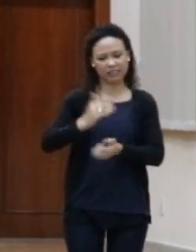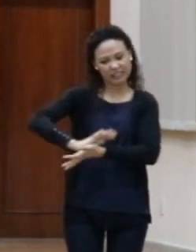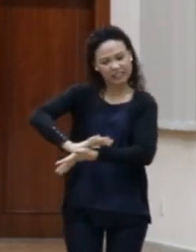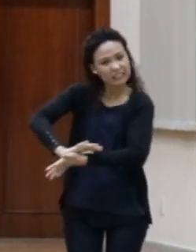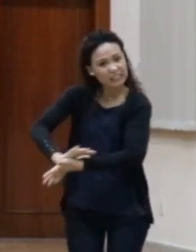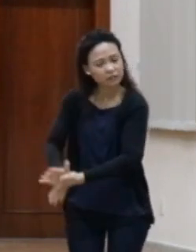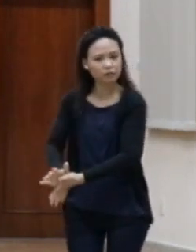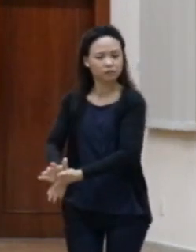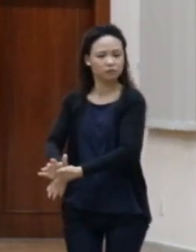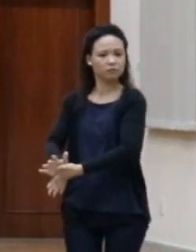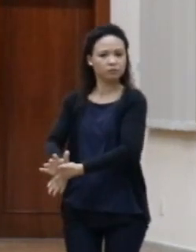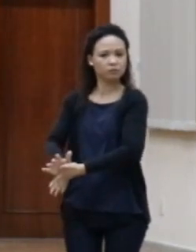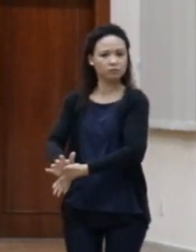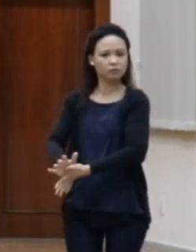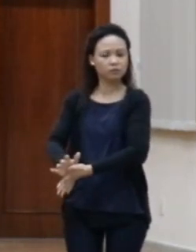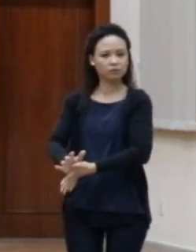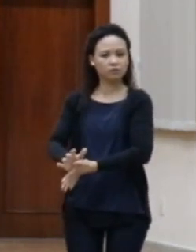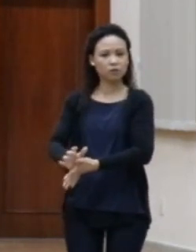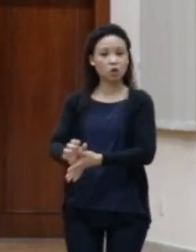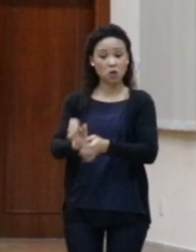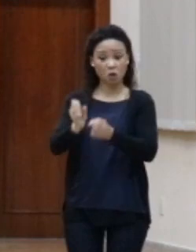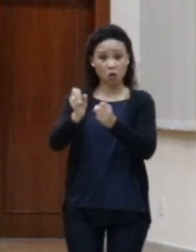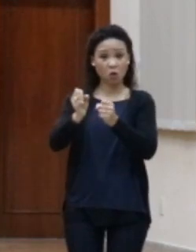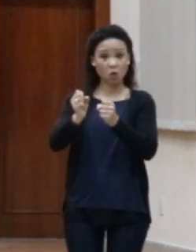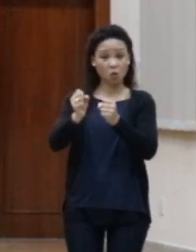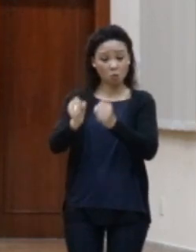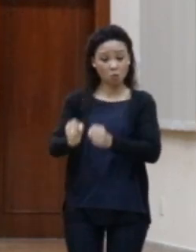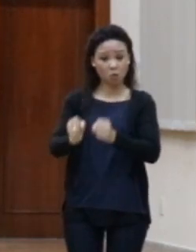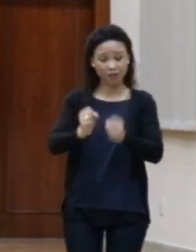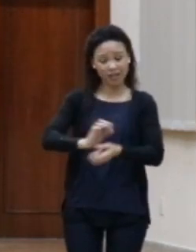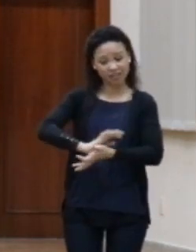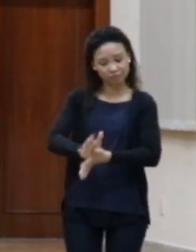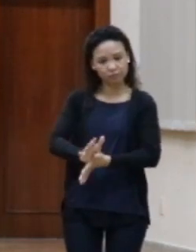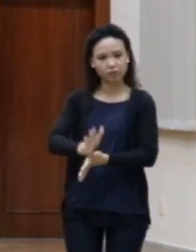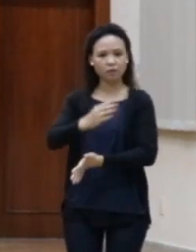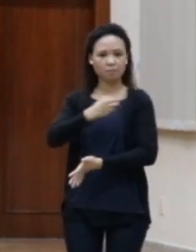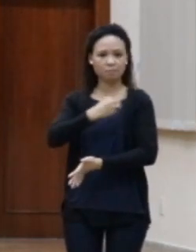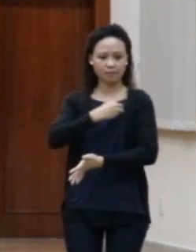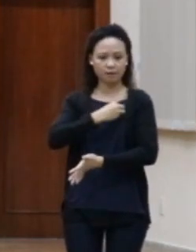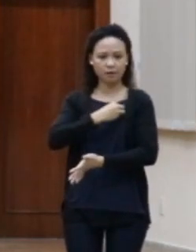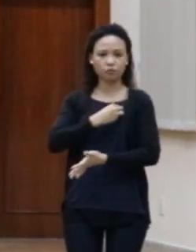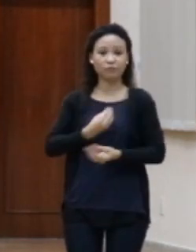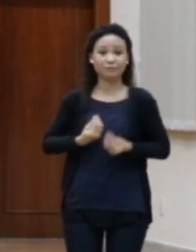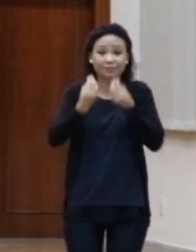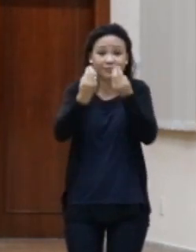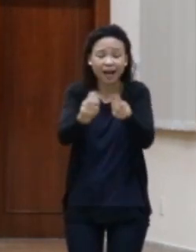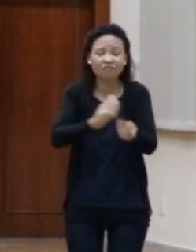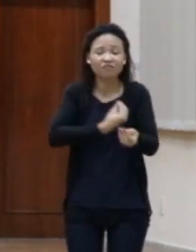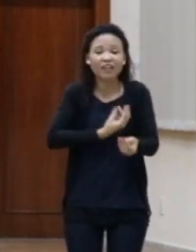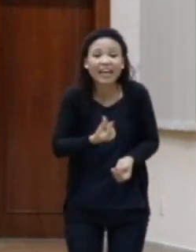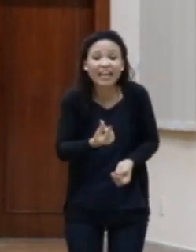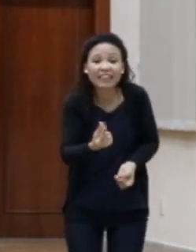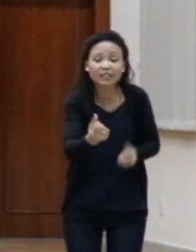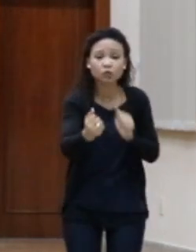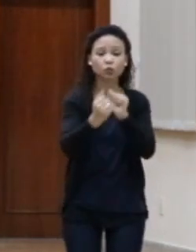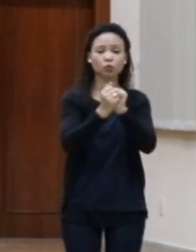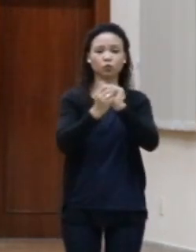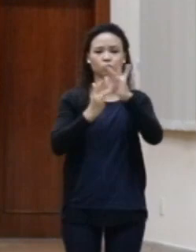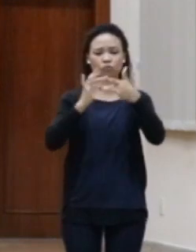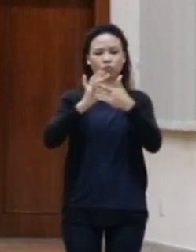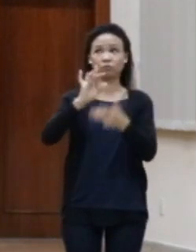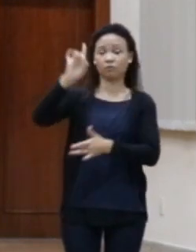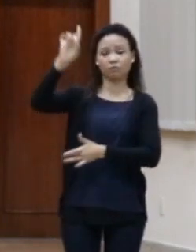poder do pecado, e nos dar a vida eterna, plena com Deus, eternamente, para sempre, e no final